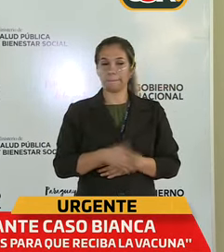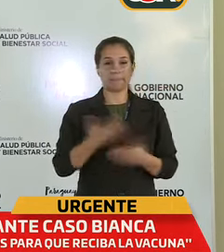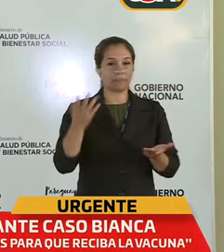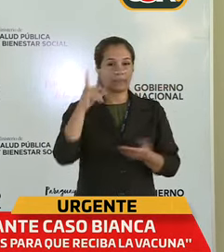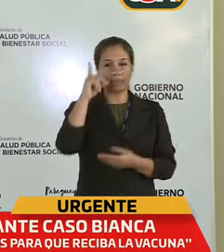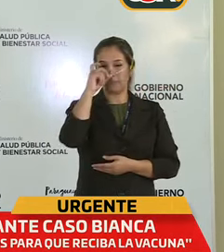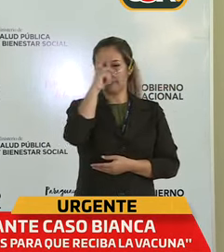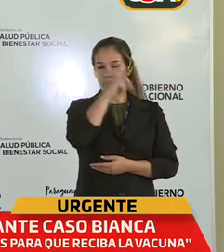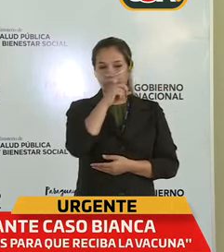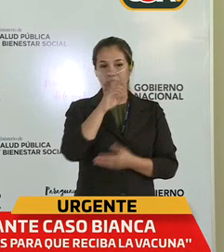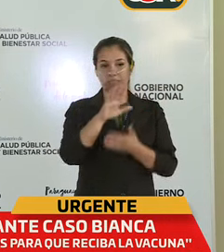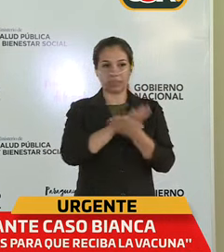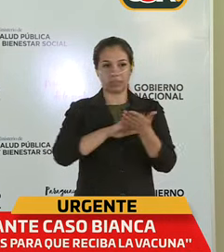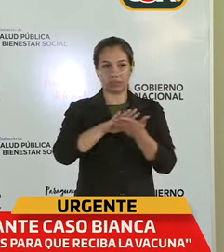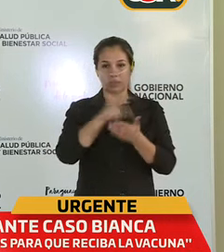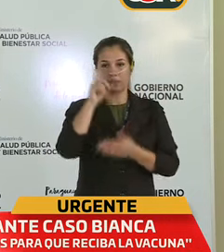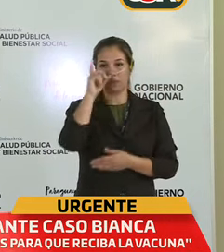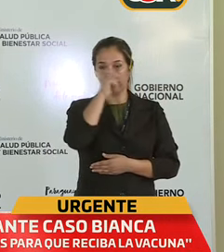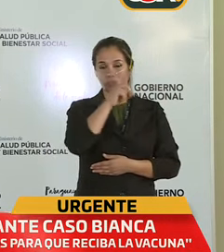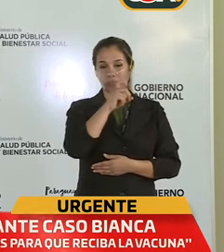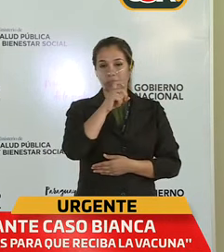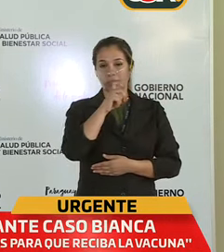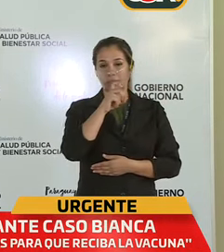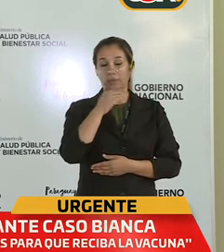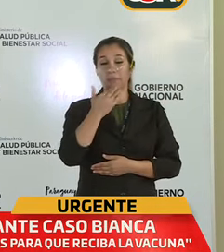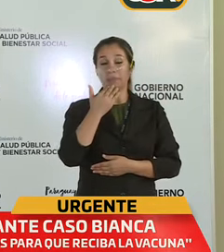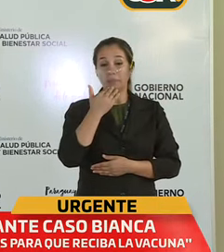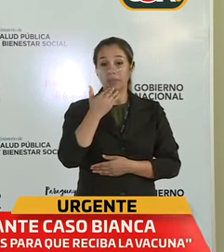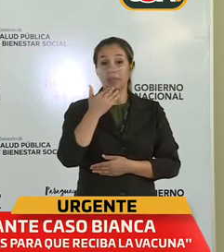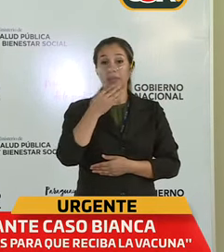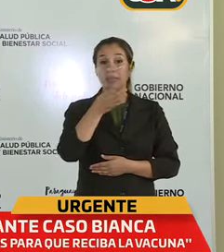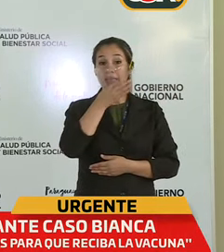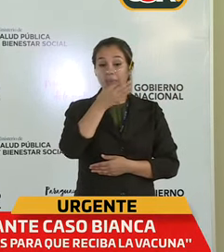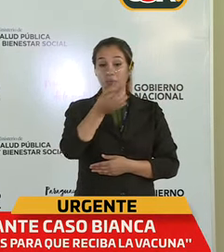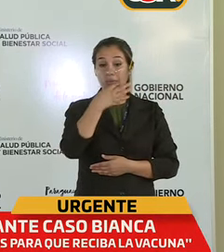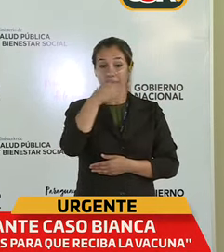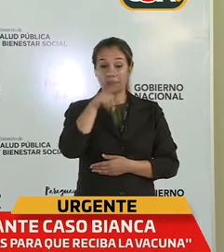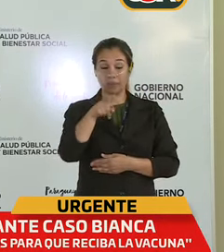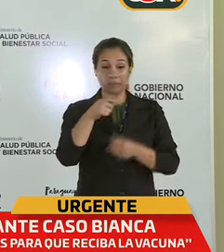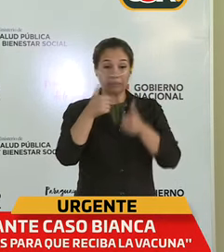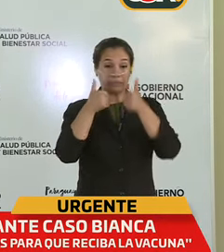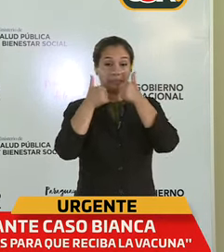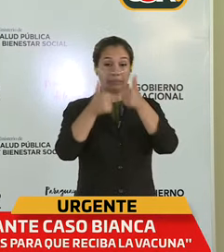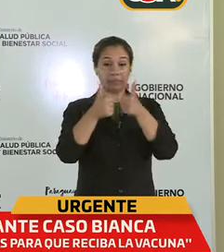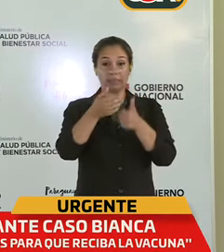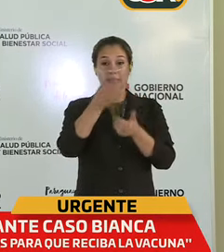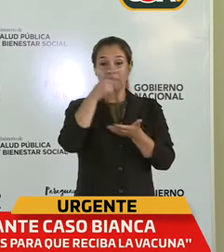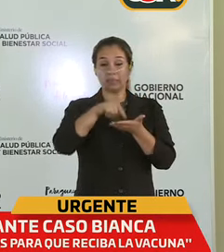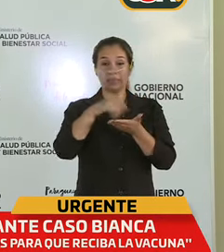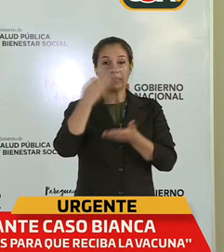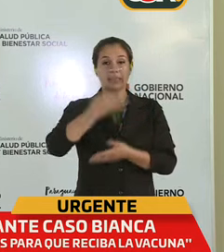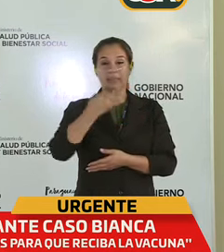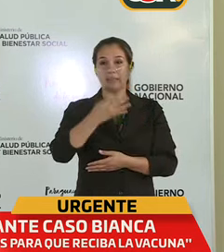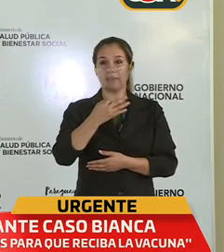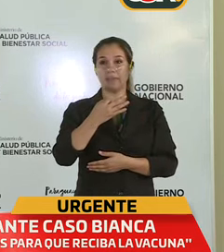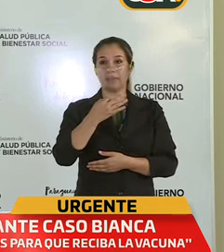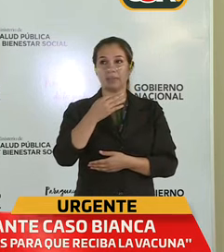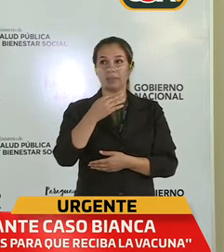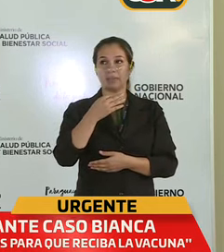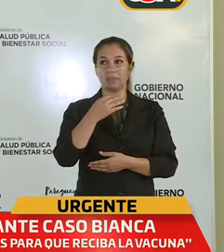Es complejo explicar, pero para tener efectividad el medicamento debe tener